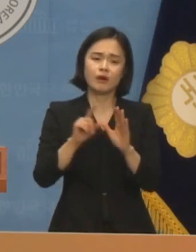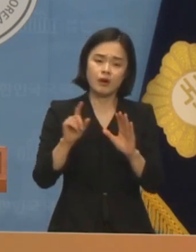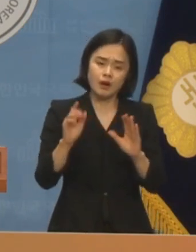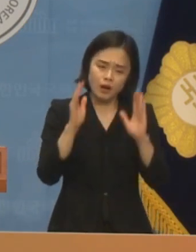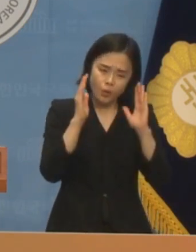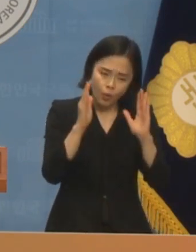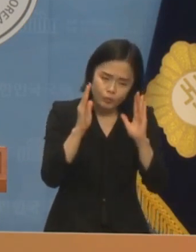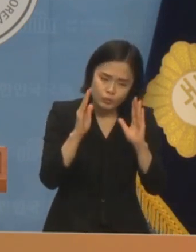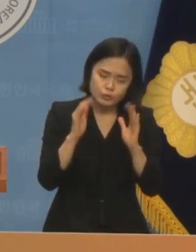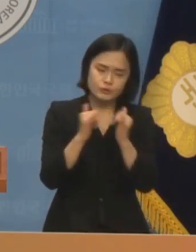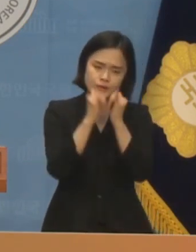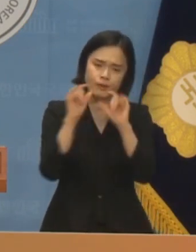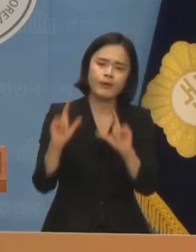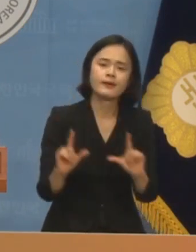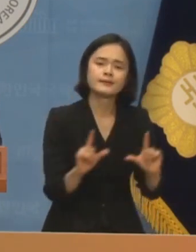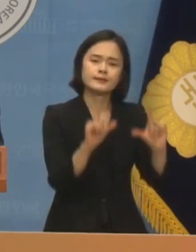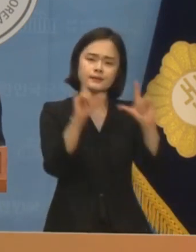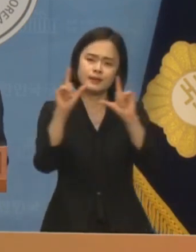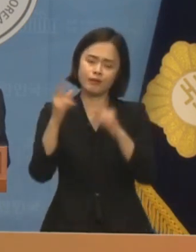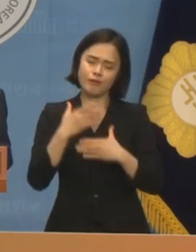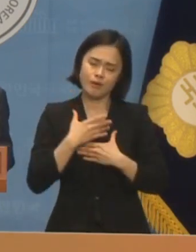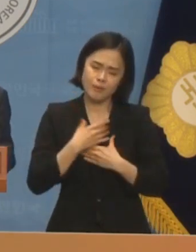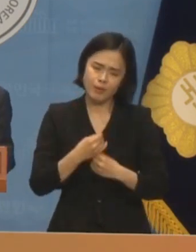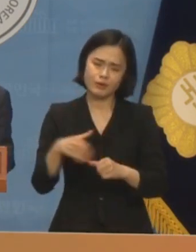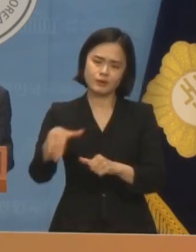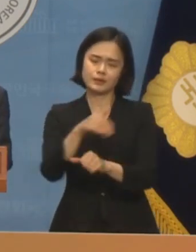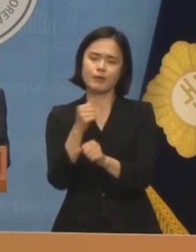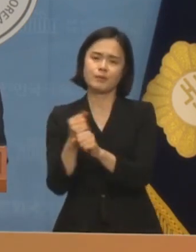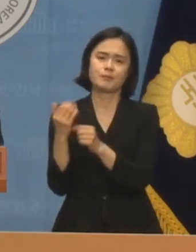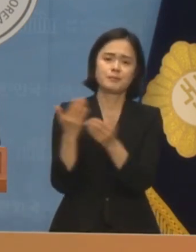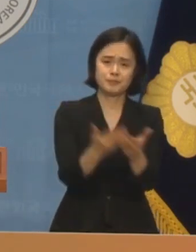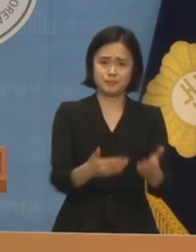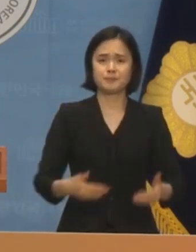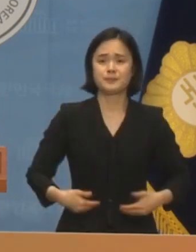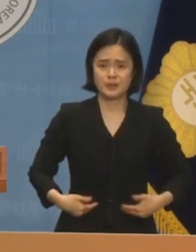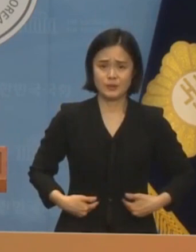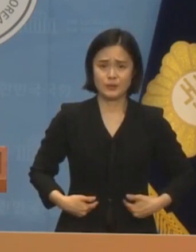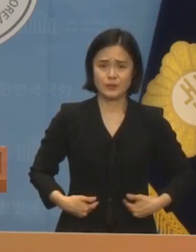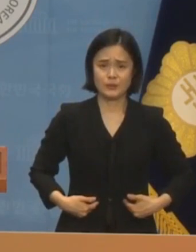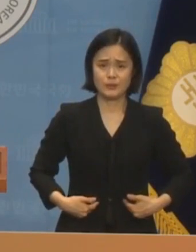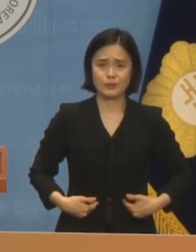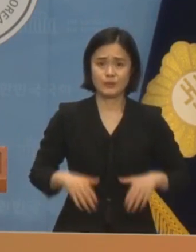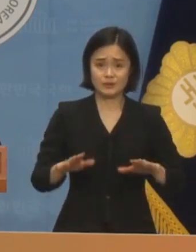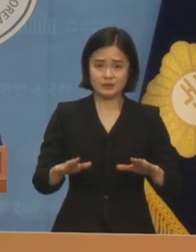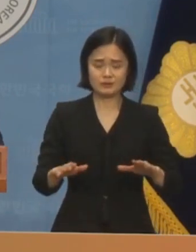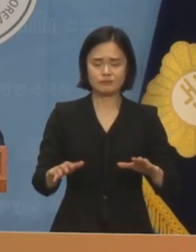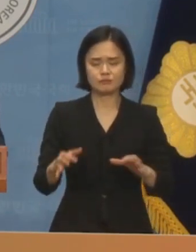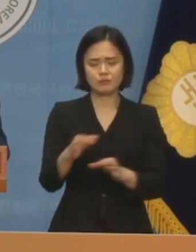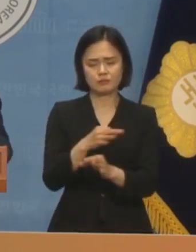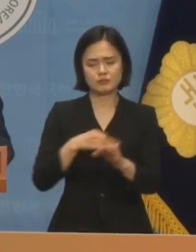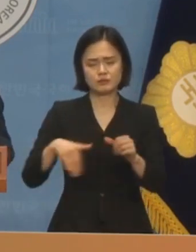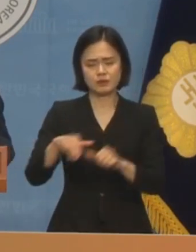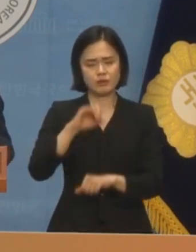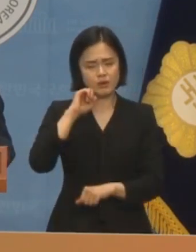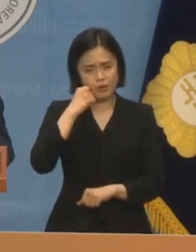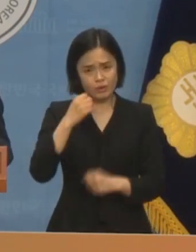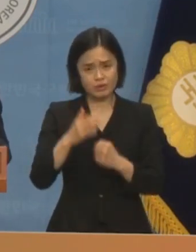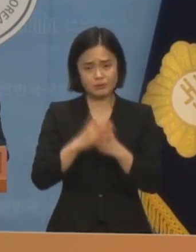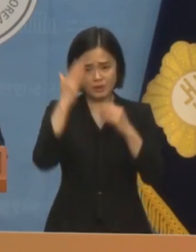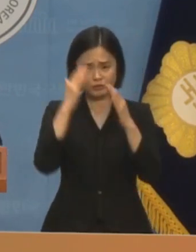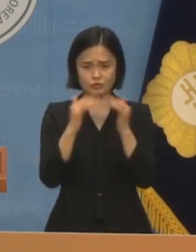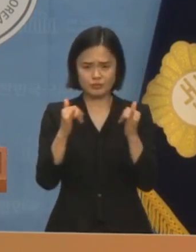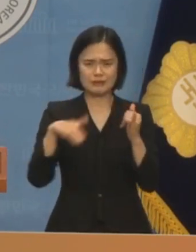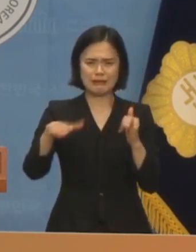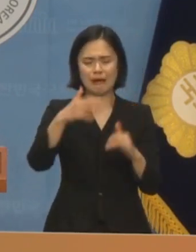서민경제가 바닥을 모른 채 추락함에 따라서 국민 모두가 고통을 감내하고 있는 시간입니다. 그런데도 불구하고 우리 미래